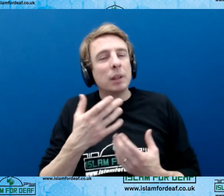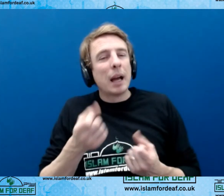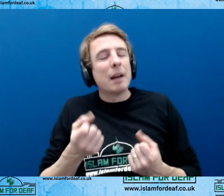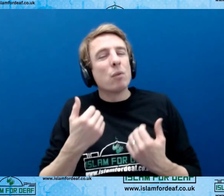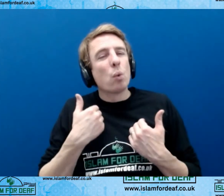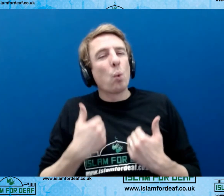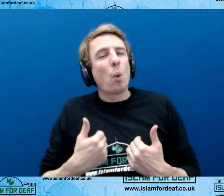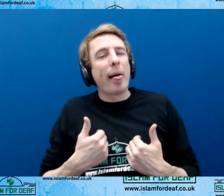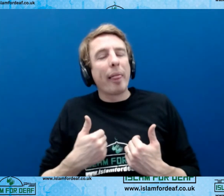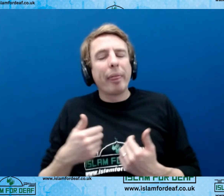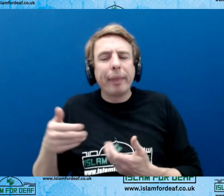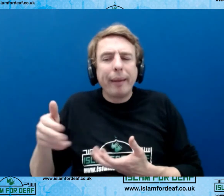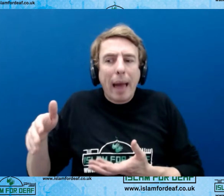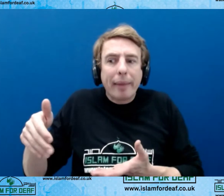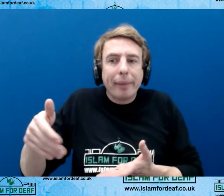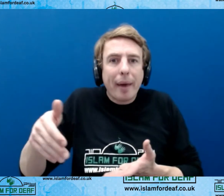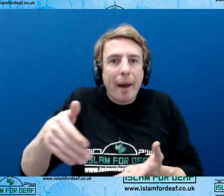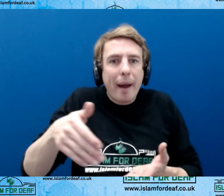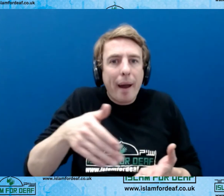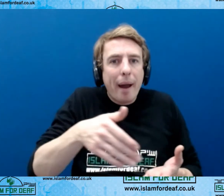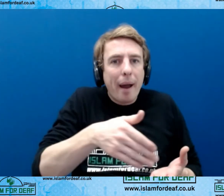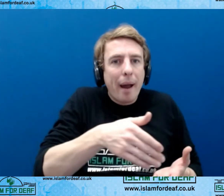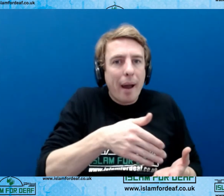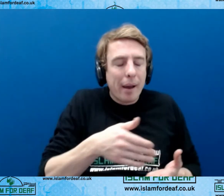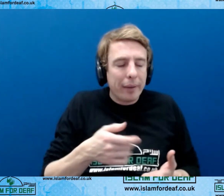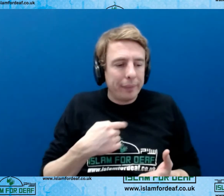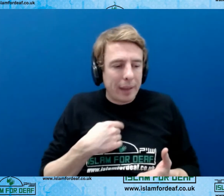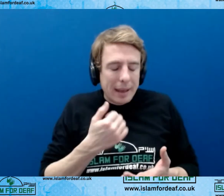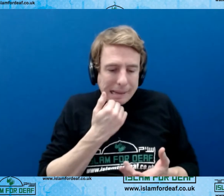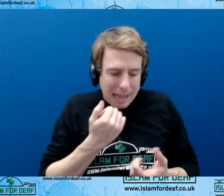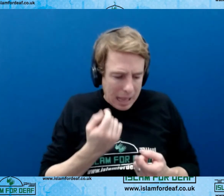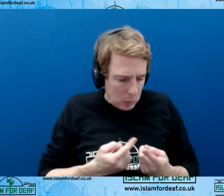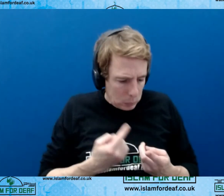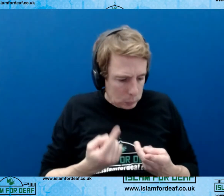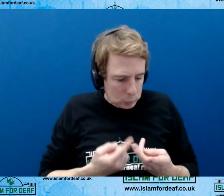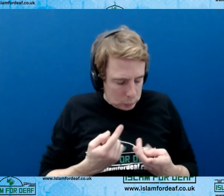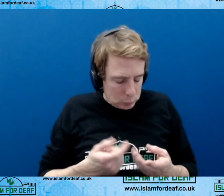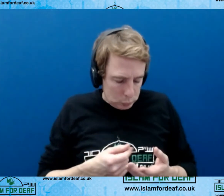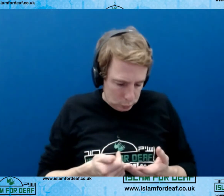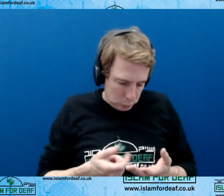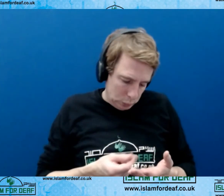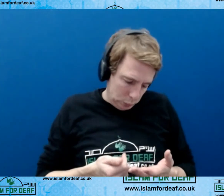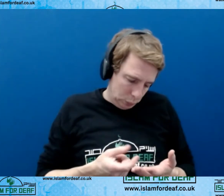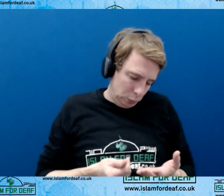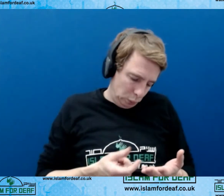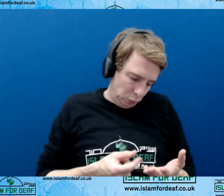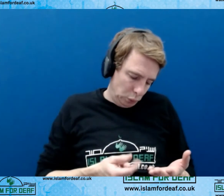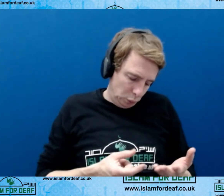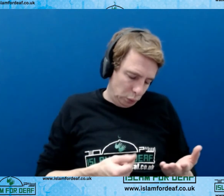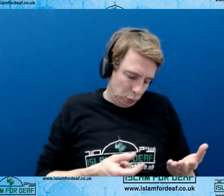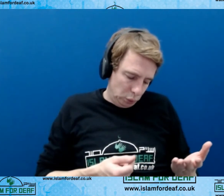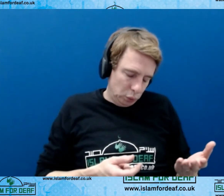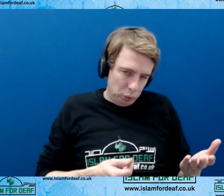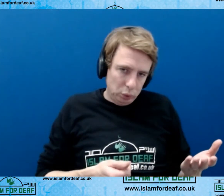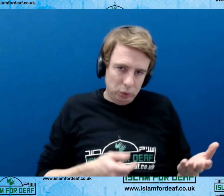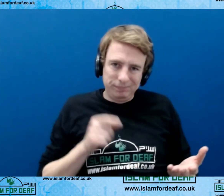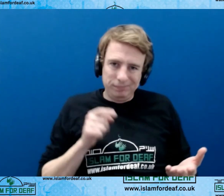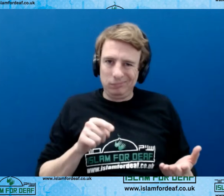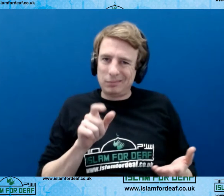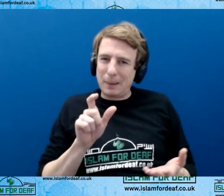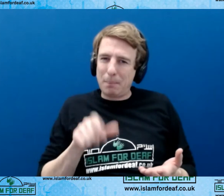they behave in the dunya, in this worldly life. يحسب أن ماله أخلده، أي